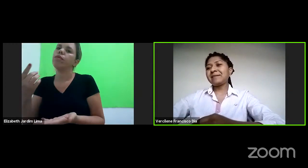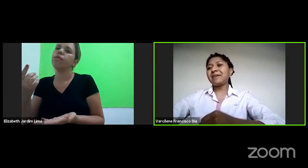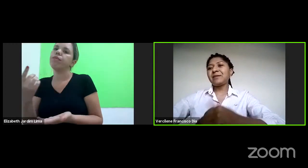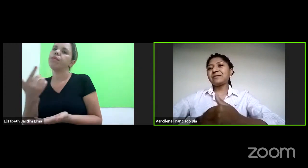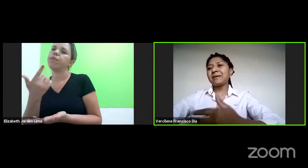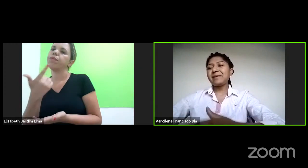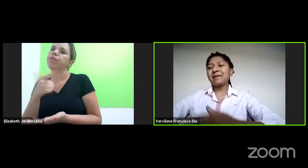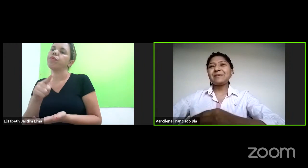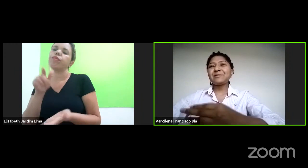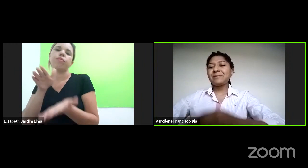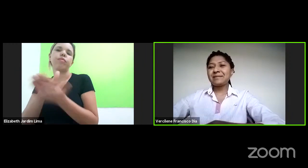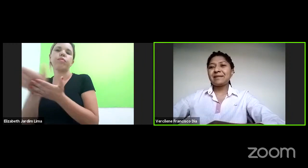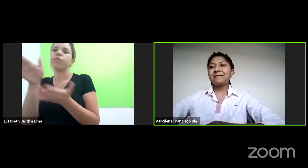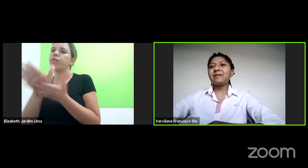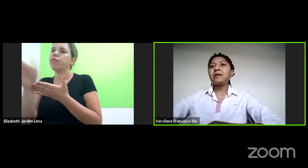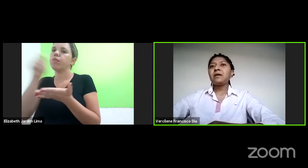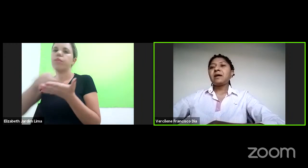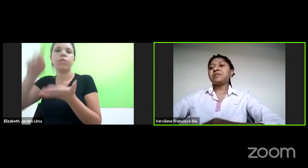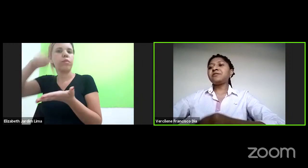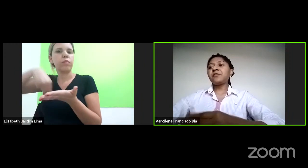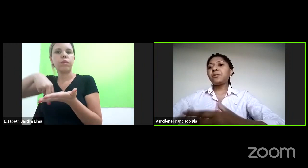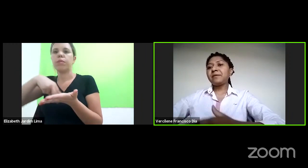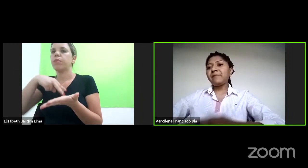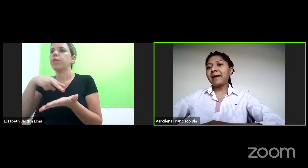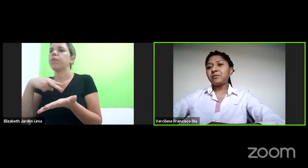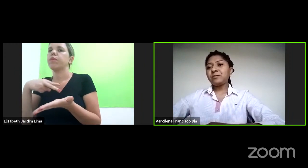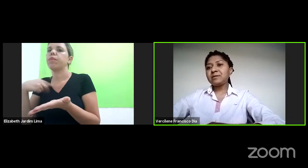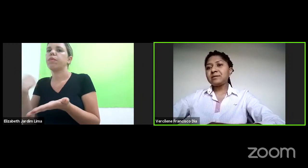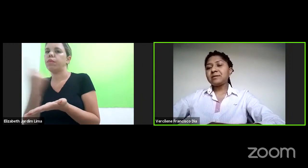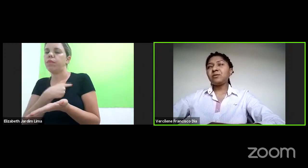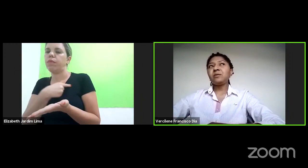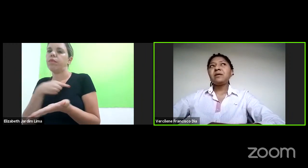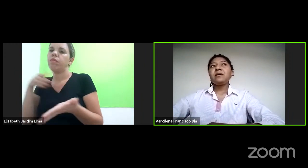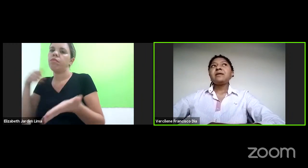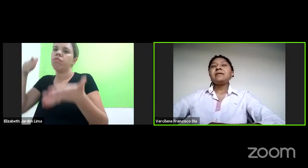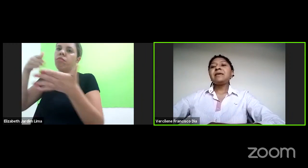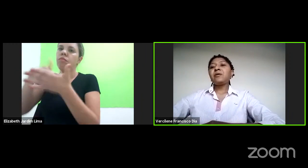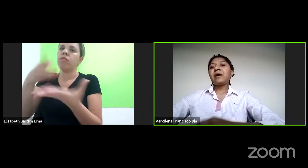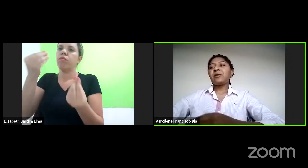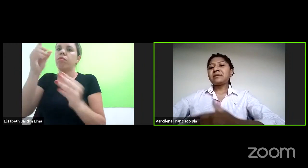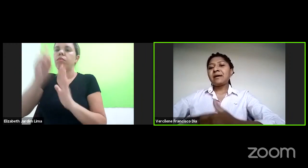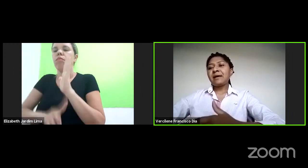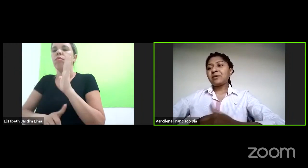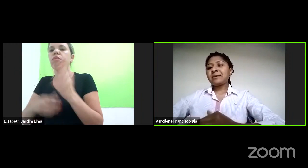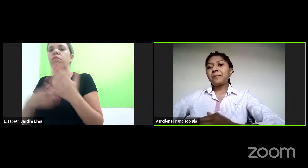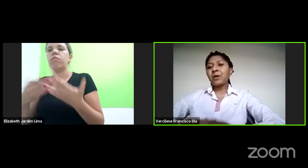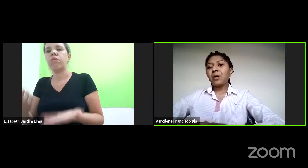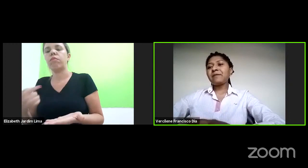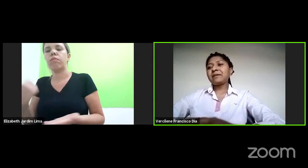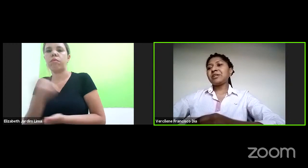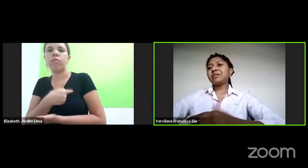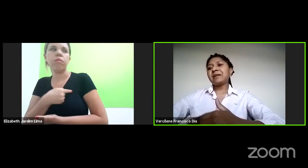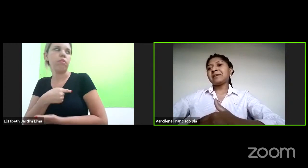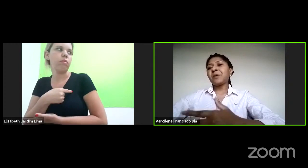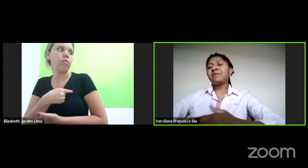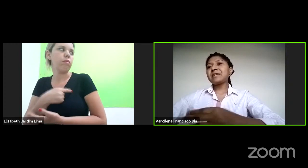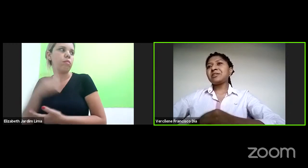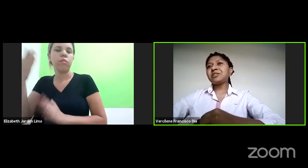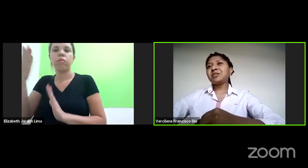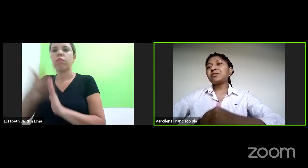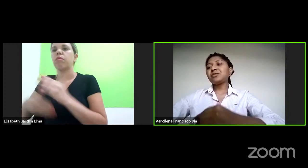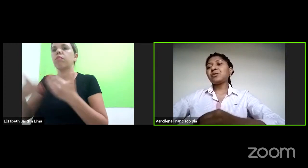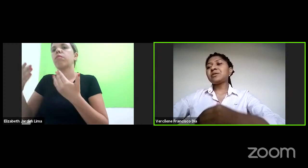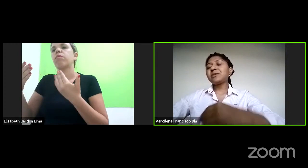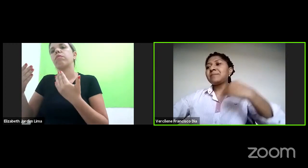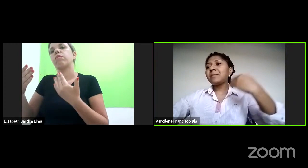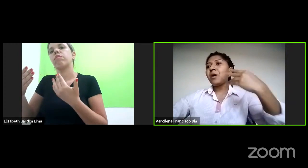soube escrever, não sabia ler, não sabia escrever. A gente foram privados do ensino. E a nossa prova, as provas que a